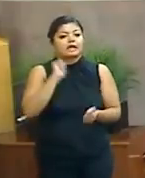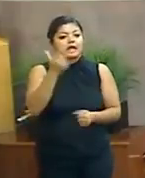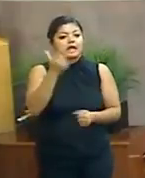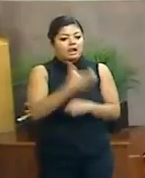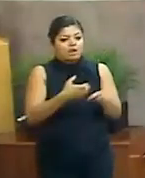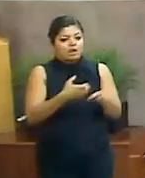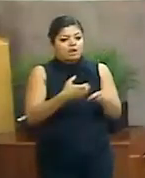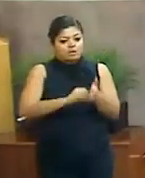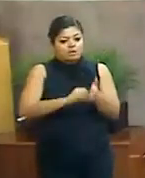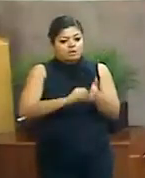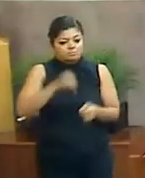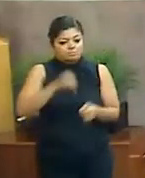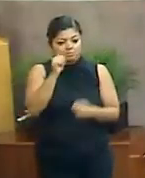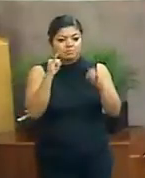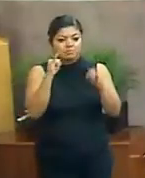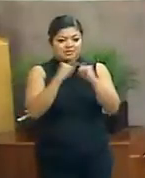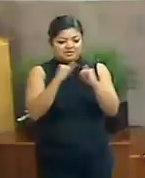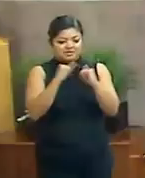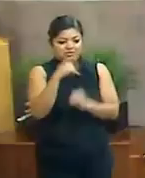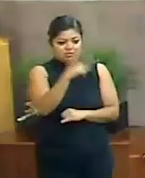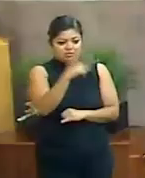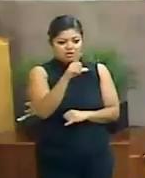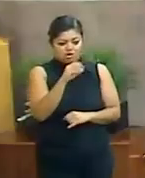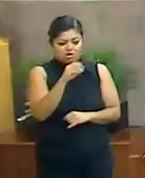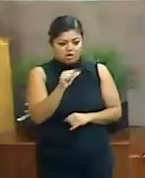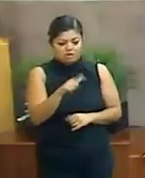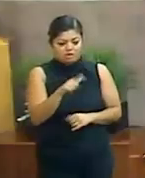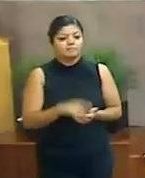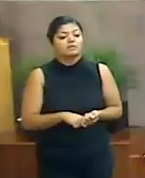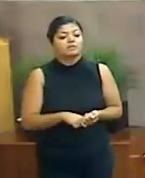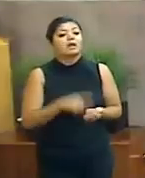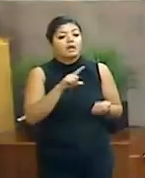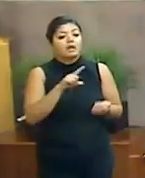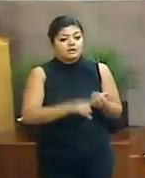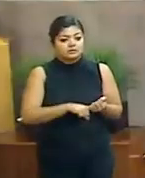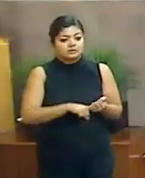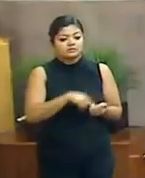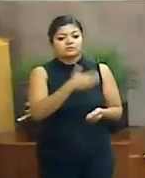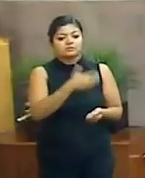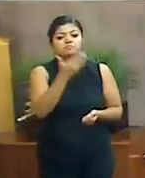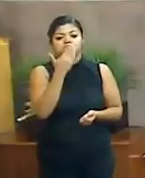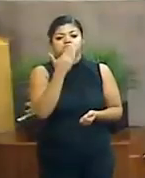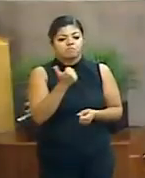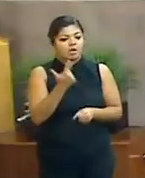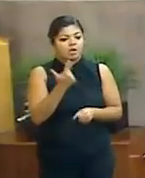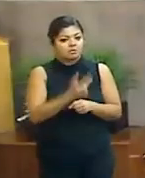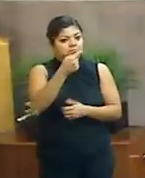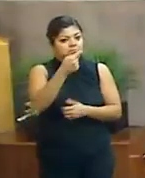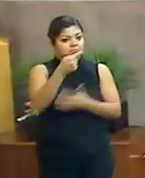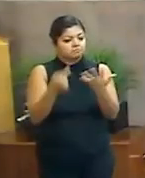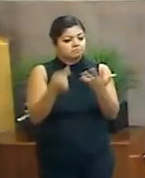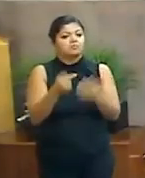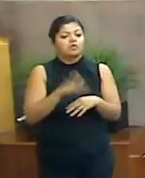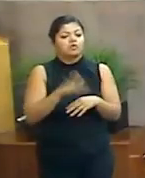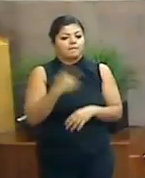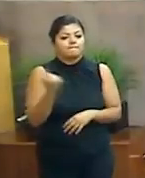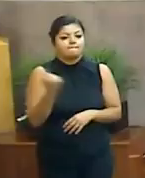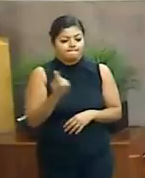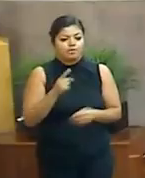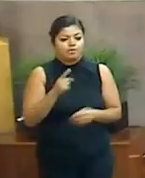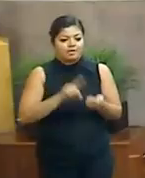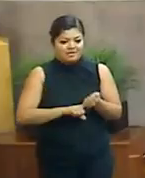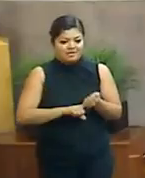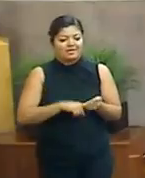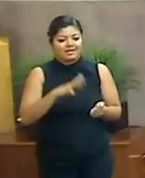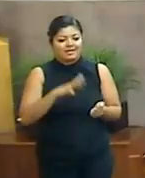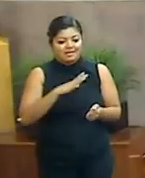indebida por parte del instituto local por su parte se considera inoperante el planteamiento relativo a que el instituto electoral debió tomar en